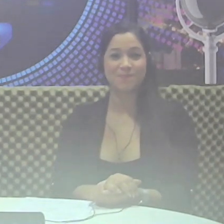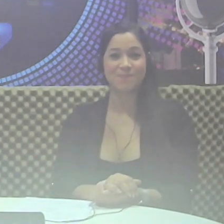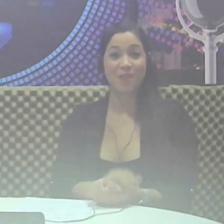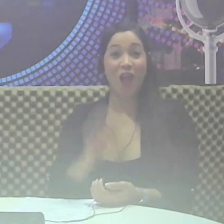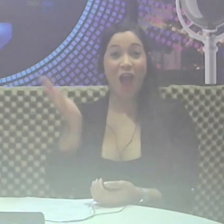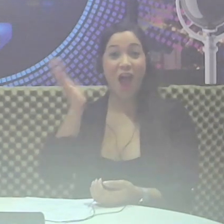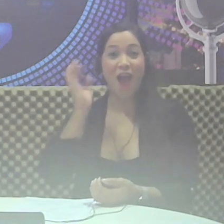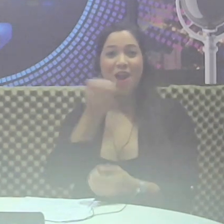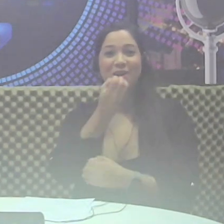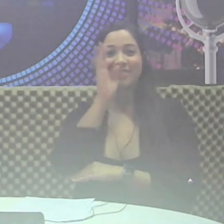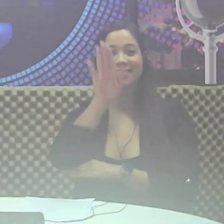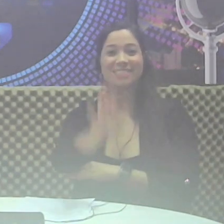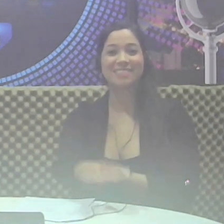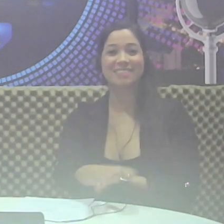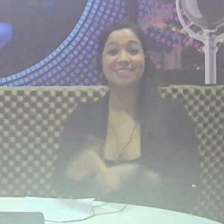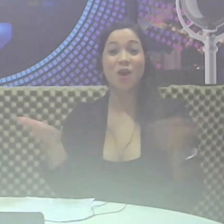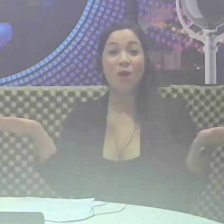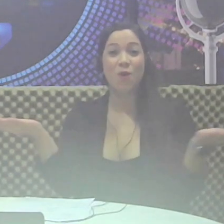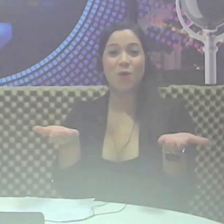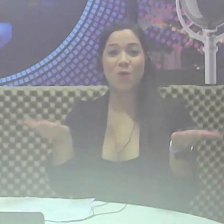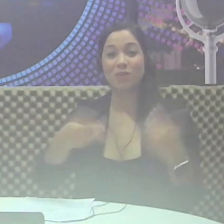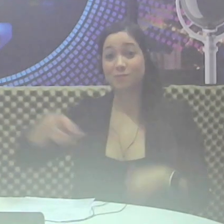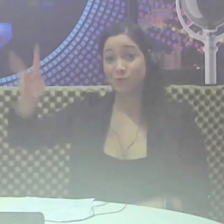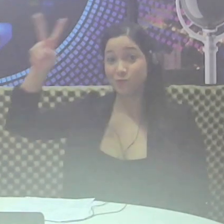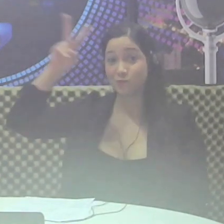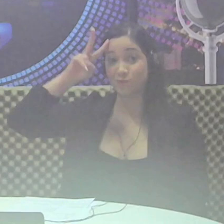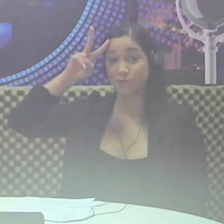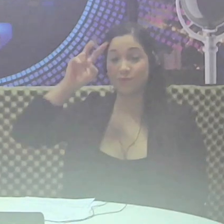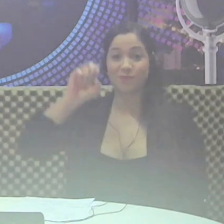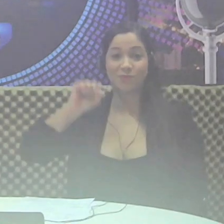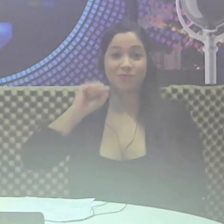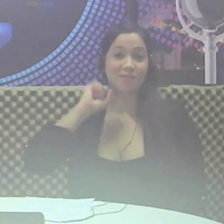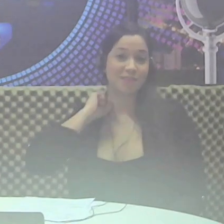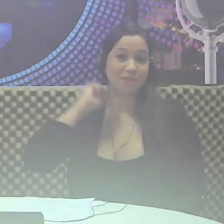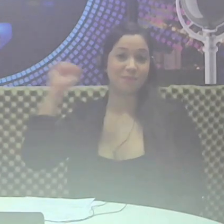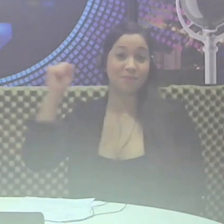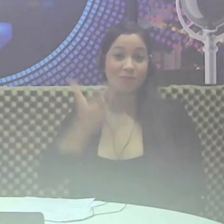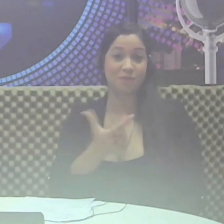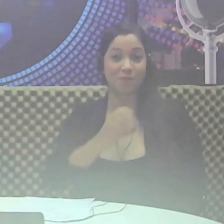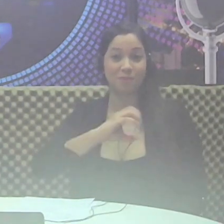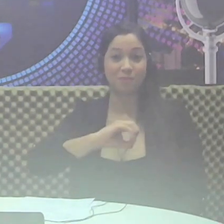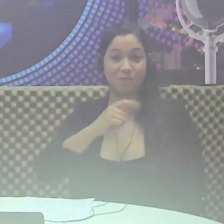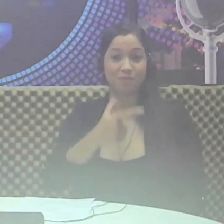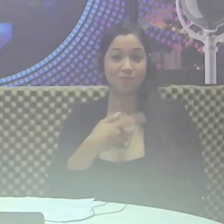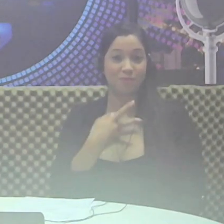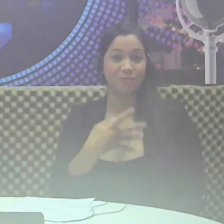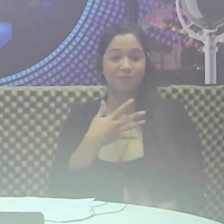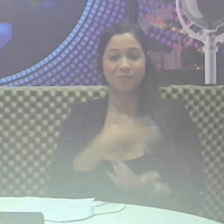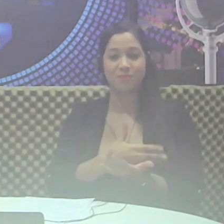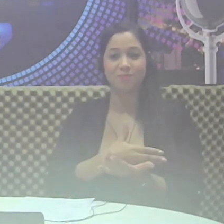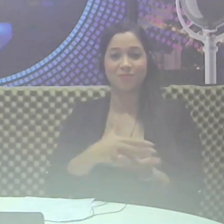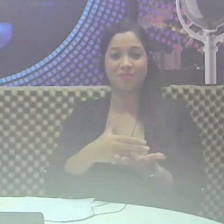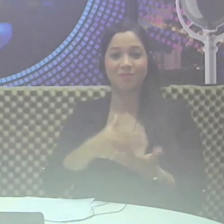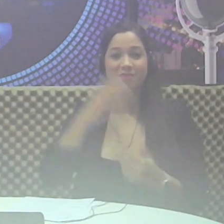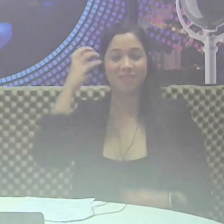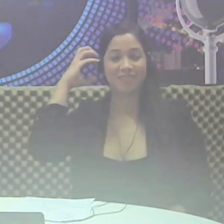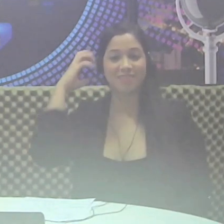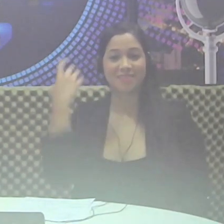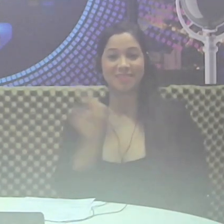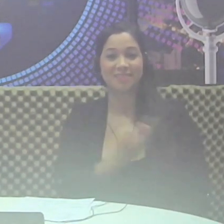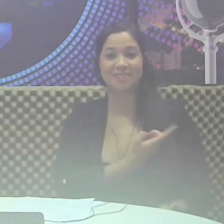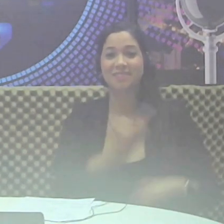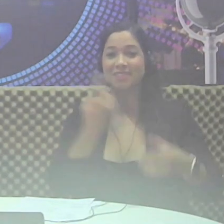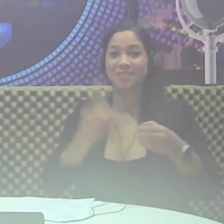Olá, boa tarde. Hoje é segunda-feira, dia 8 de abril de 2024. Está no ar a Rádio Nossa